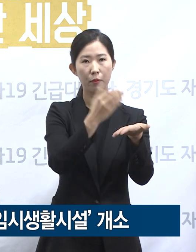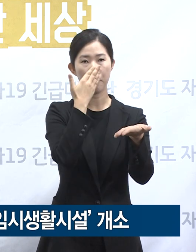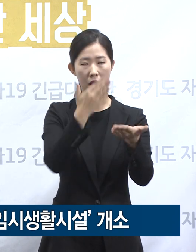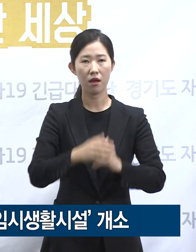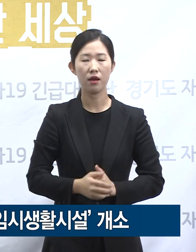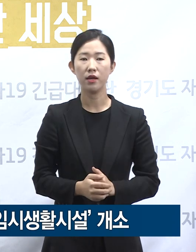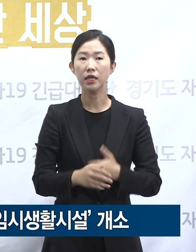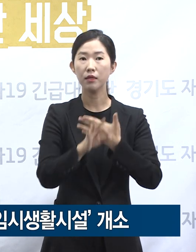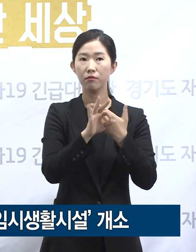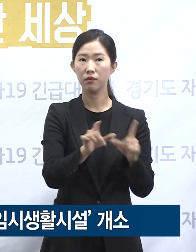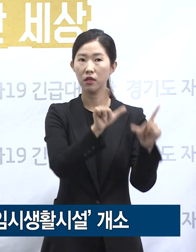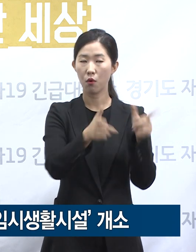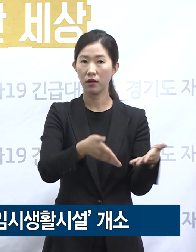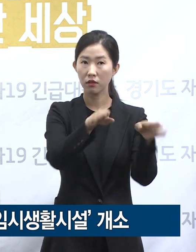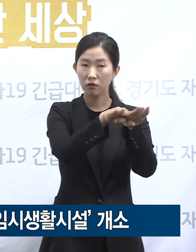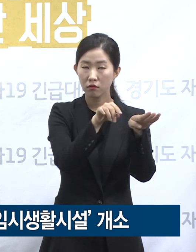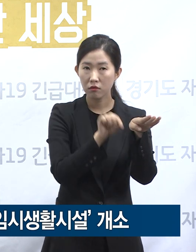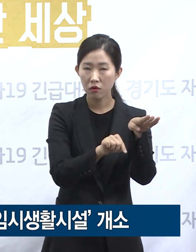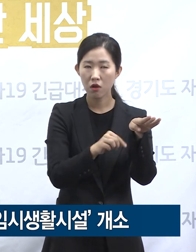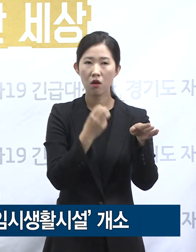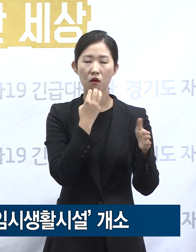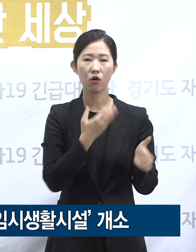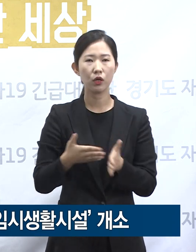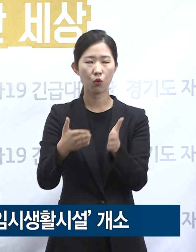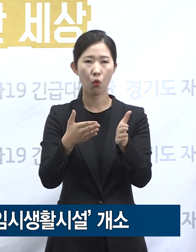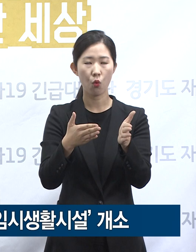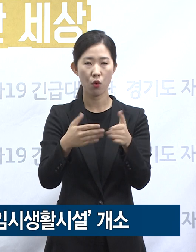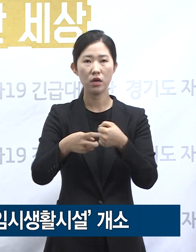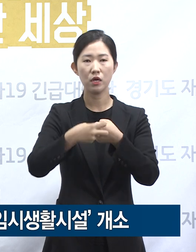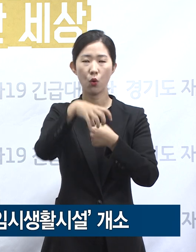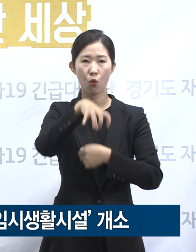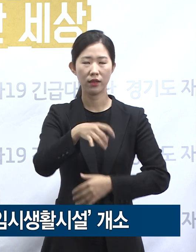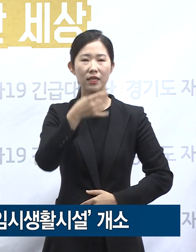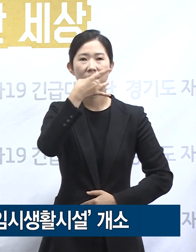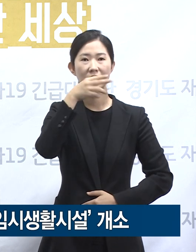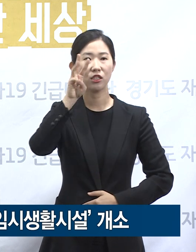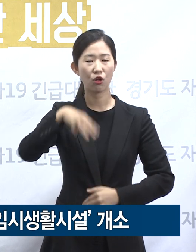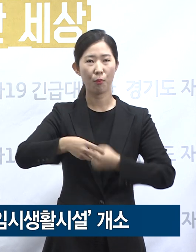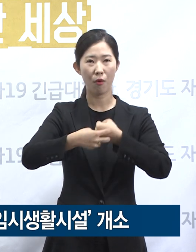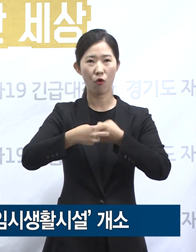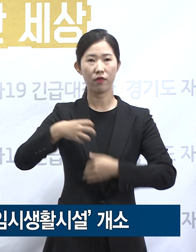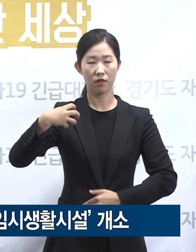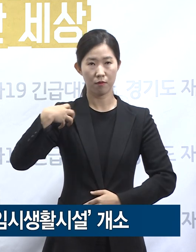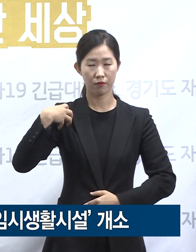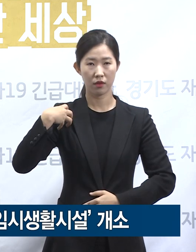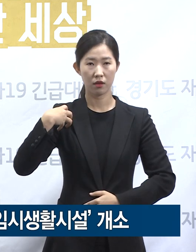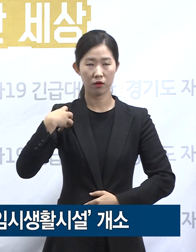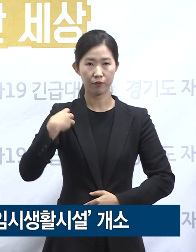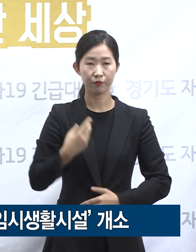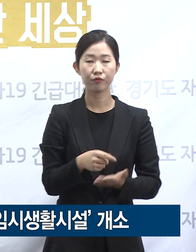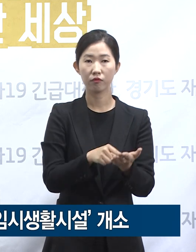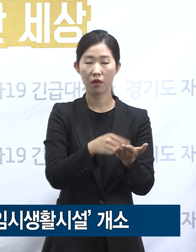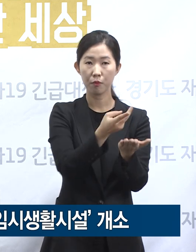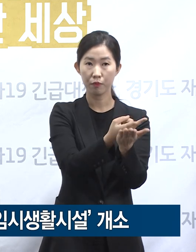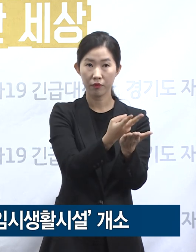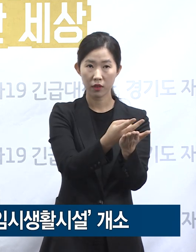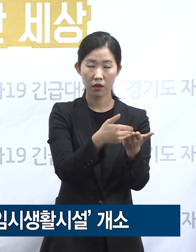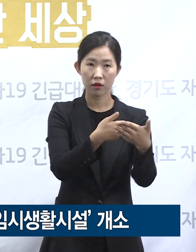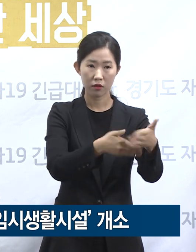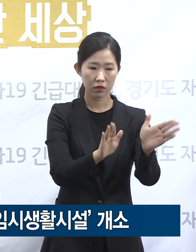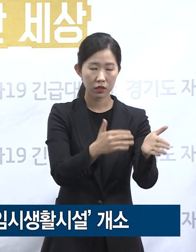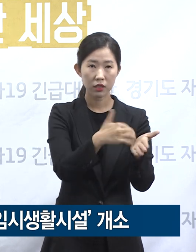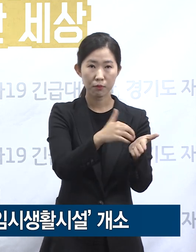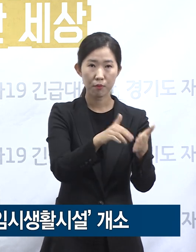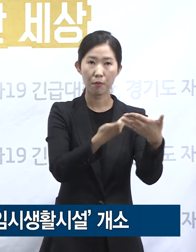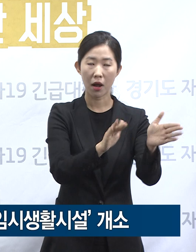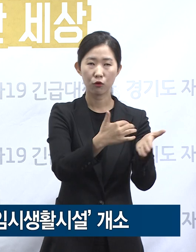임시생활시설은 경기도 의료원 이천병원이 전담하여 운영할 계획이며 수용 규모는 90실로 1인 1실 기준으로